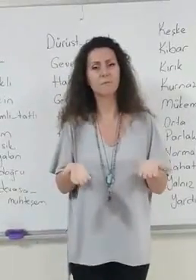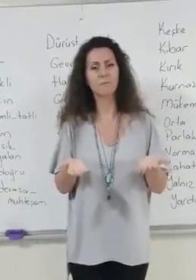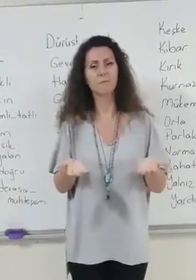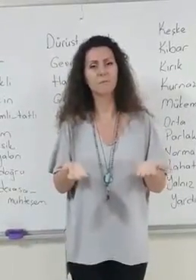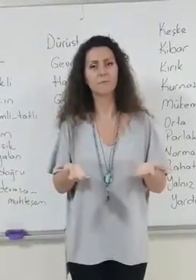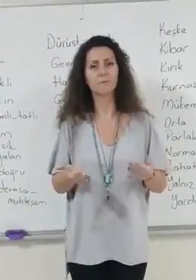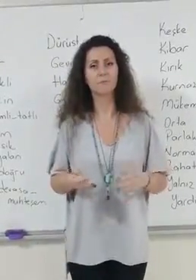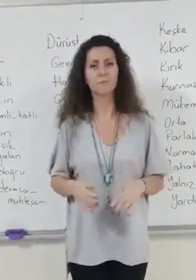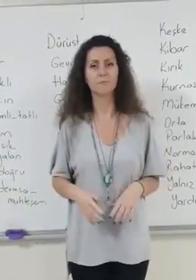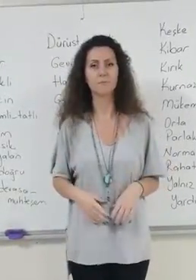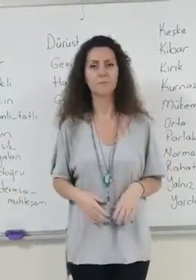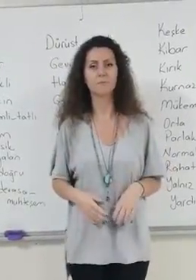güzel,